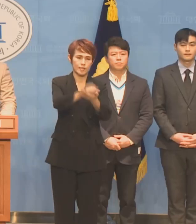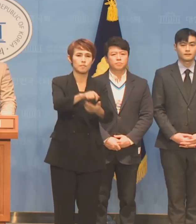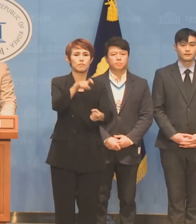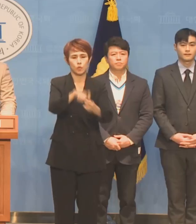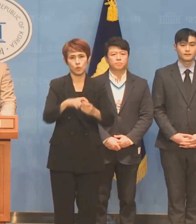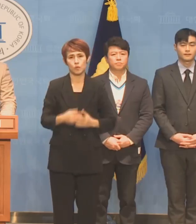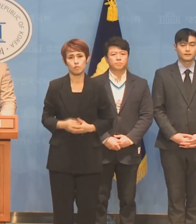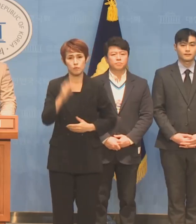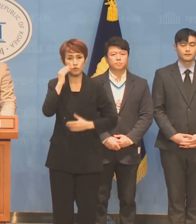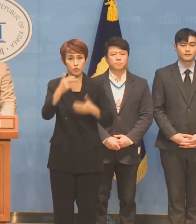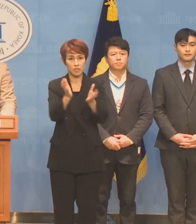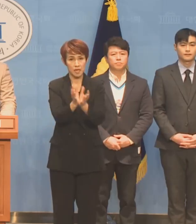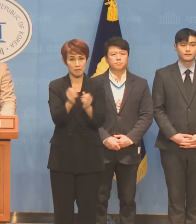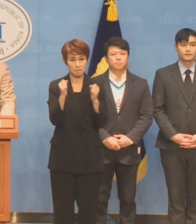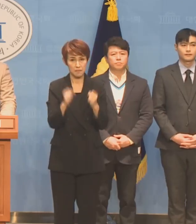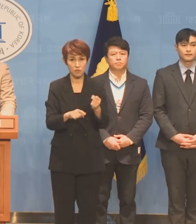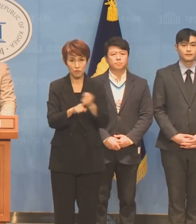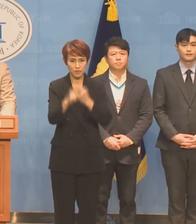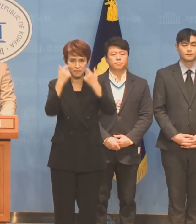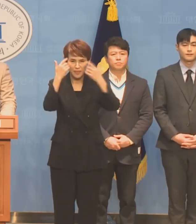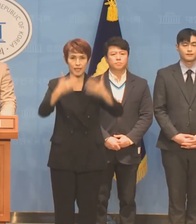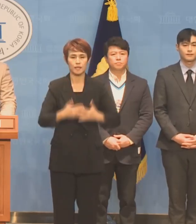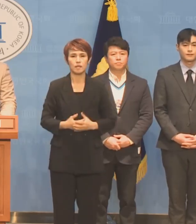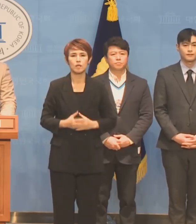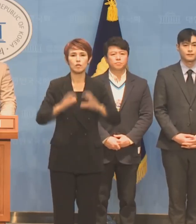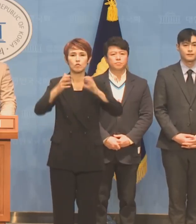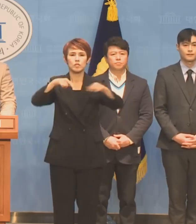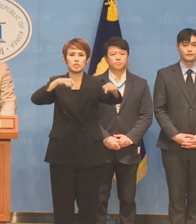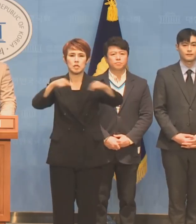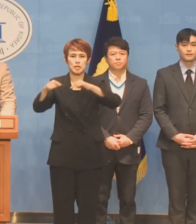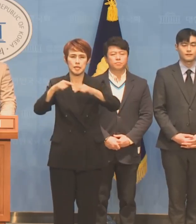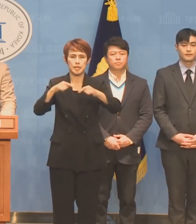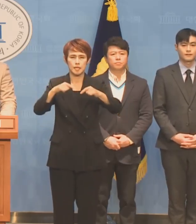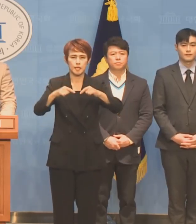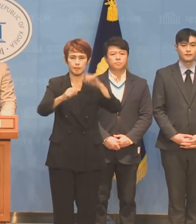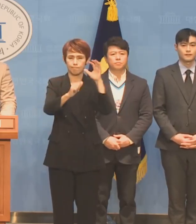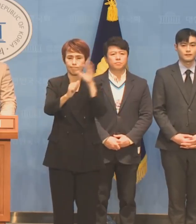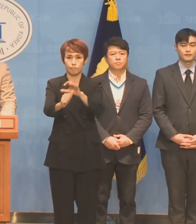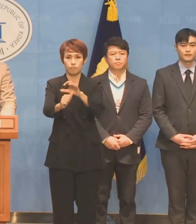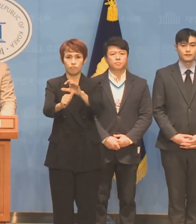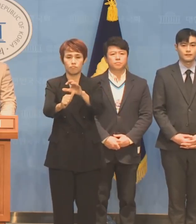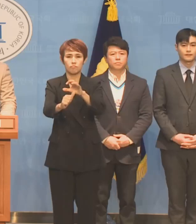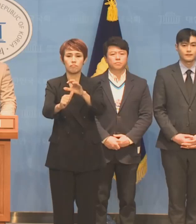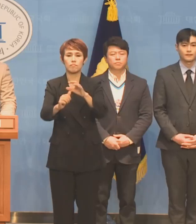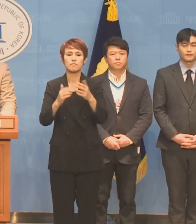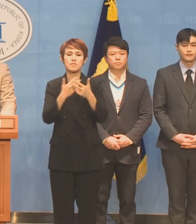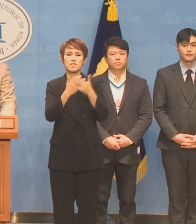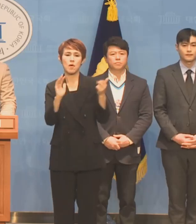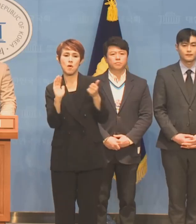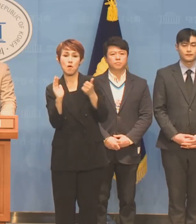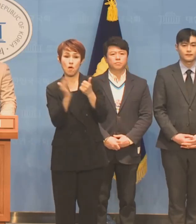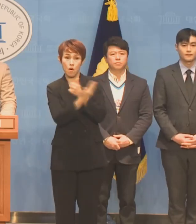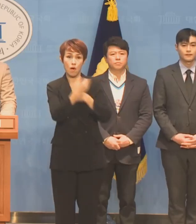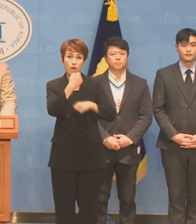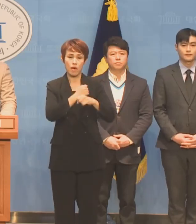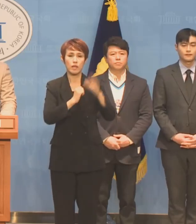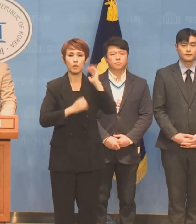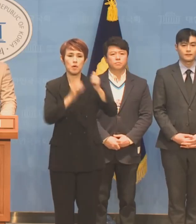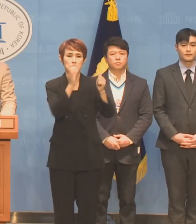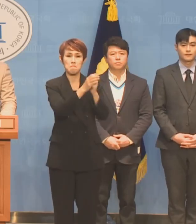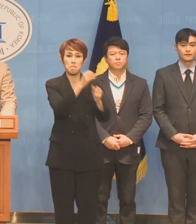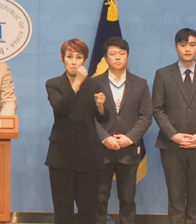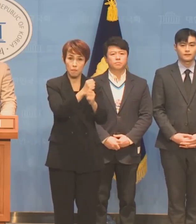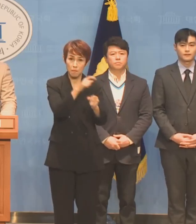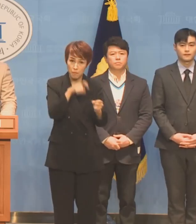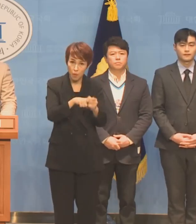존재 이유는 명확해졌습니다. 국정을 전반적으로 마비시켜 아버지 이재명을 대통령을 만들기 위한